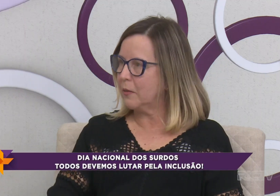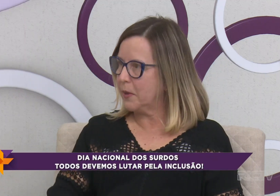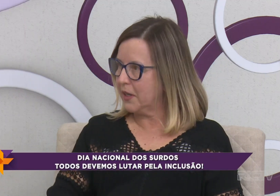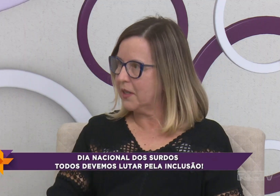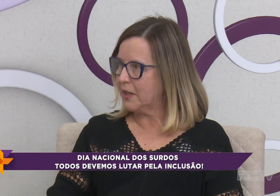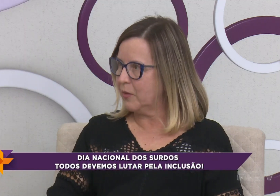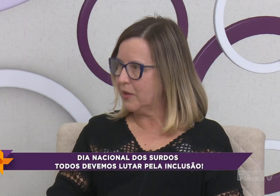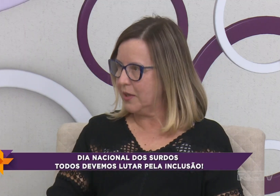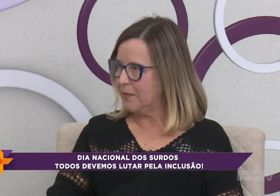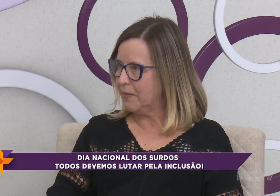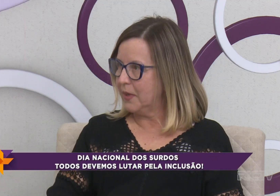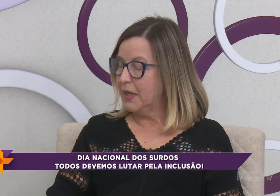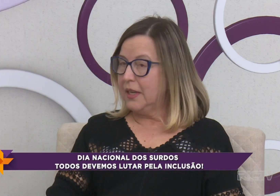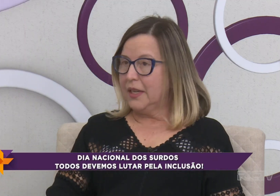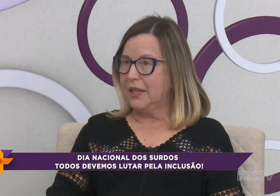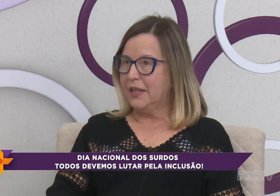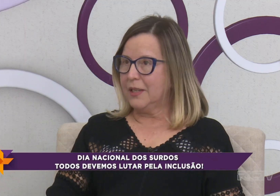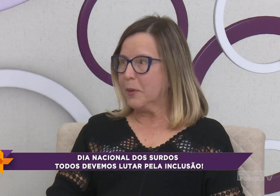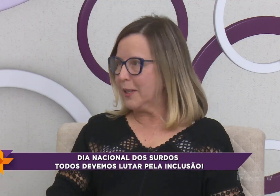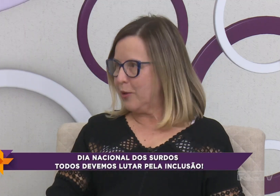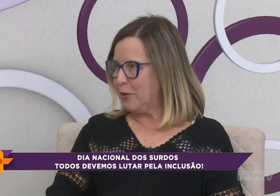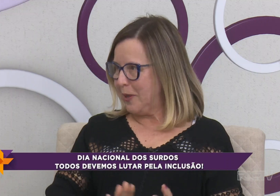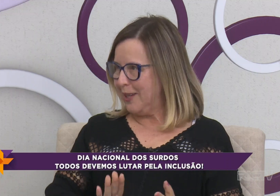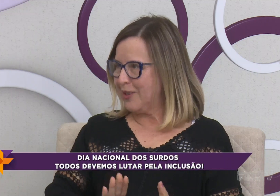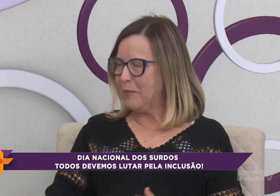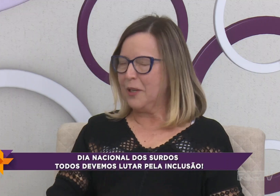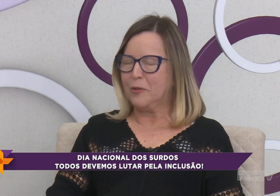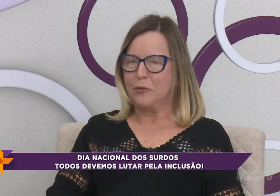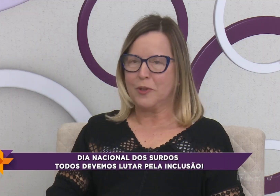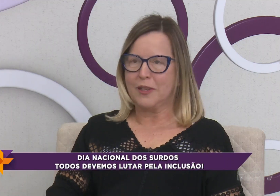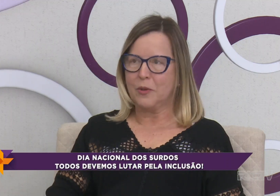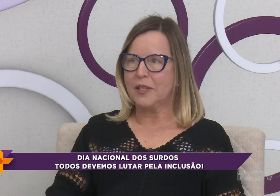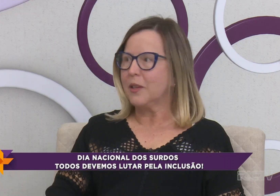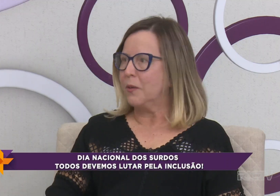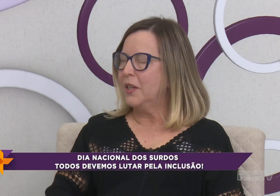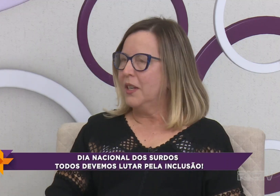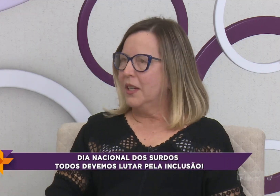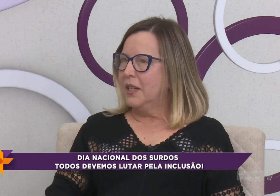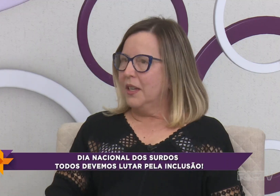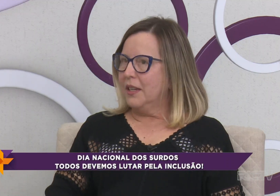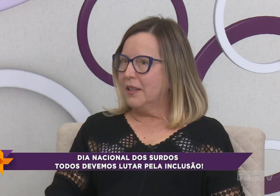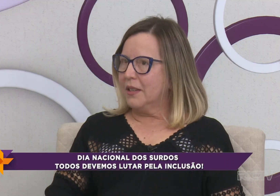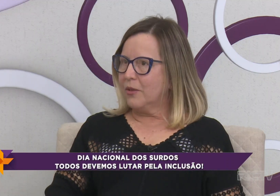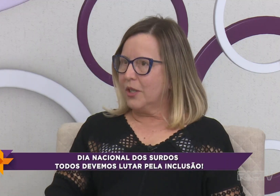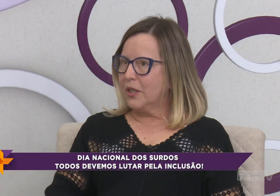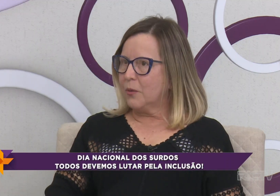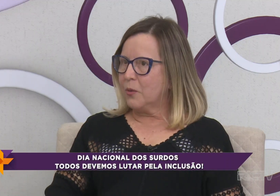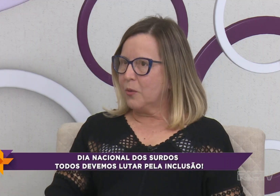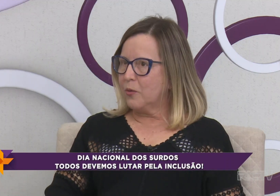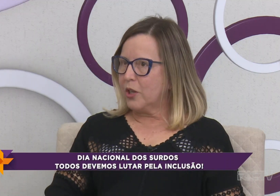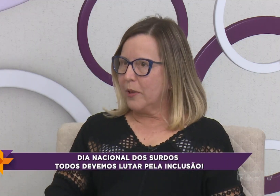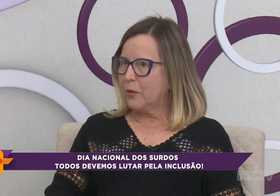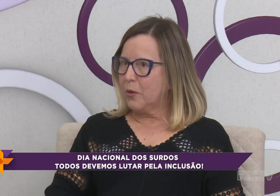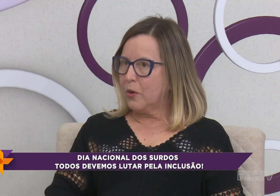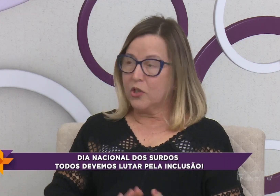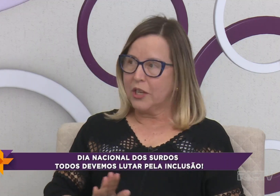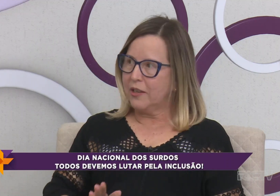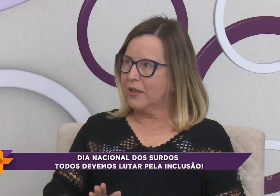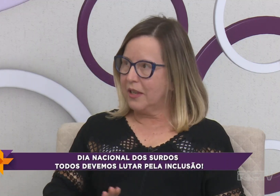para traduzir. Entendi. E expressão idiomática me lembra de uma situação. Então, tinha um surdo chamado Rogério, que ele